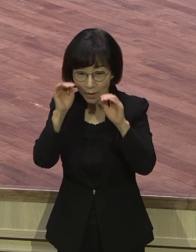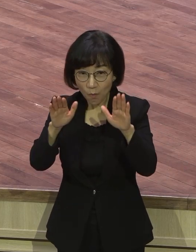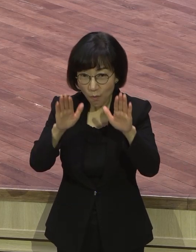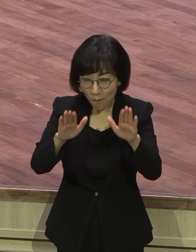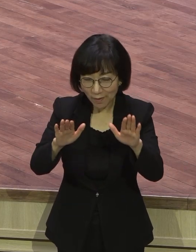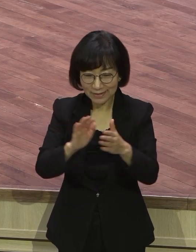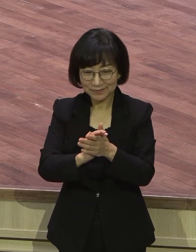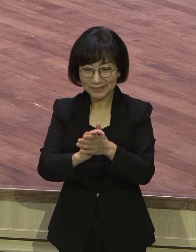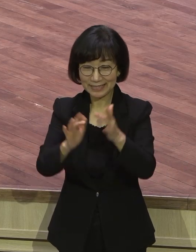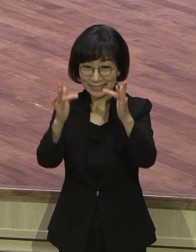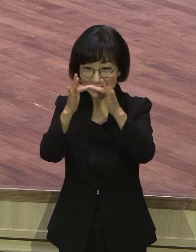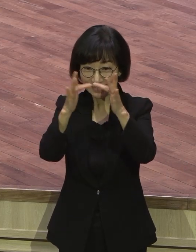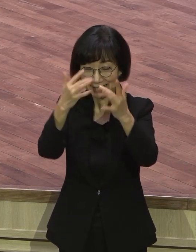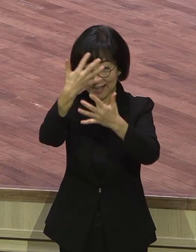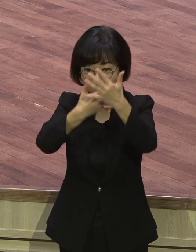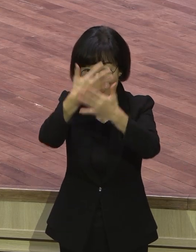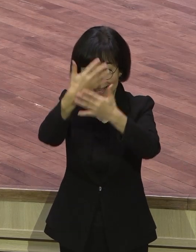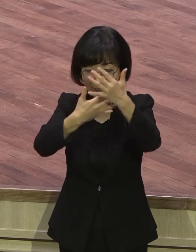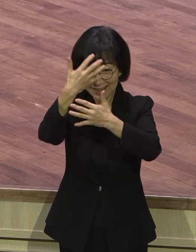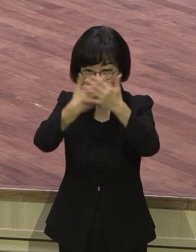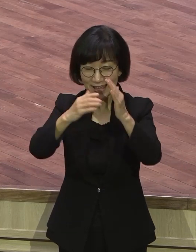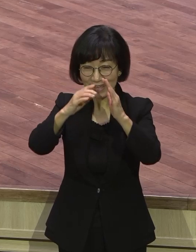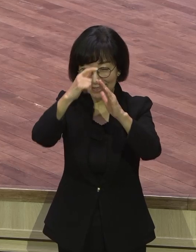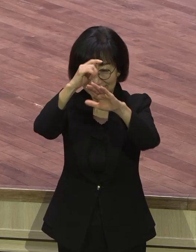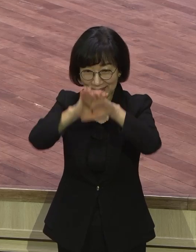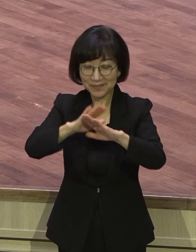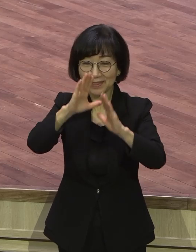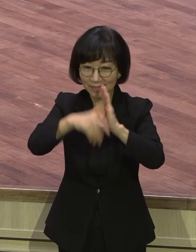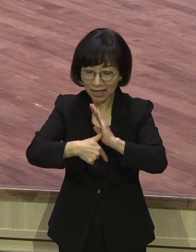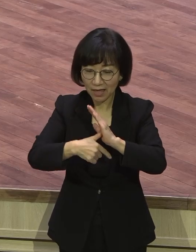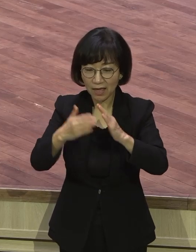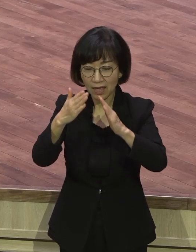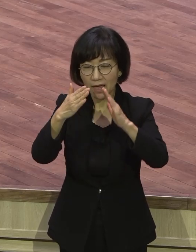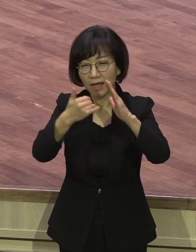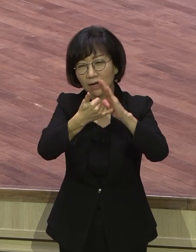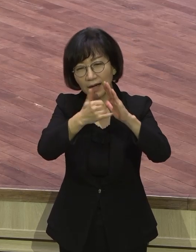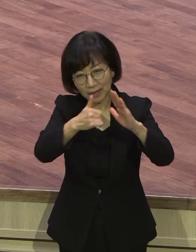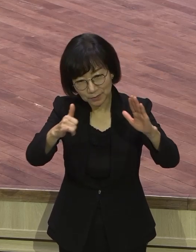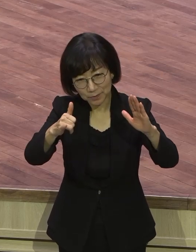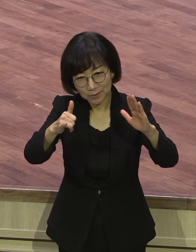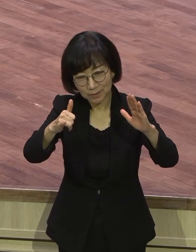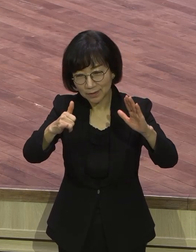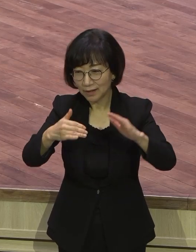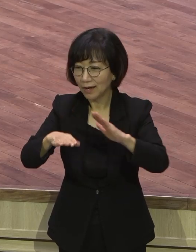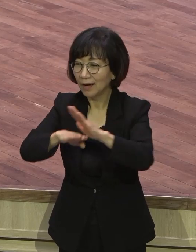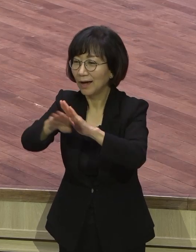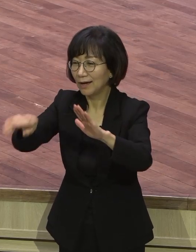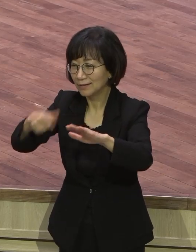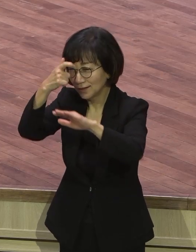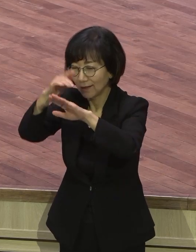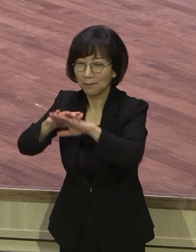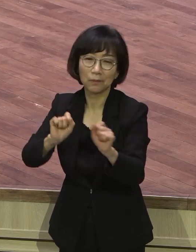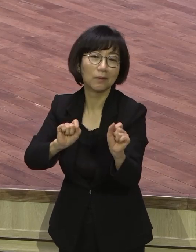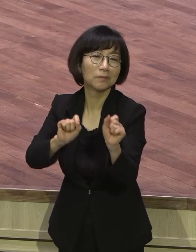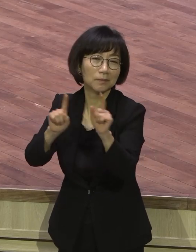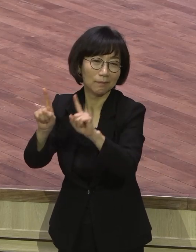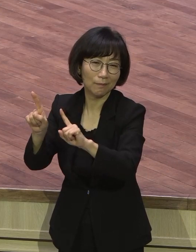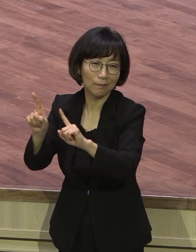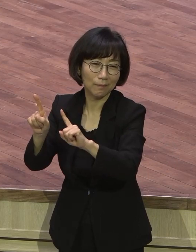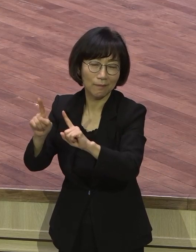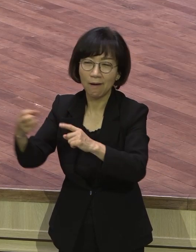예배가 처음으로 회복됐다는 말을 많이 들었어요. 가족끼리 모여서 예배 들다 보니까 안 들이던